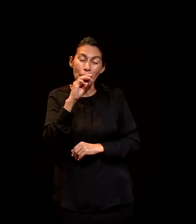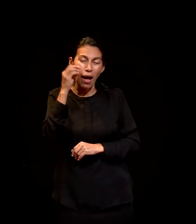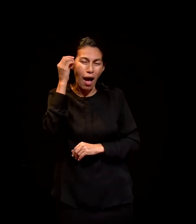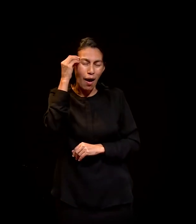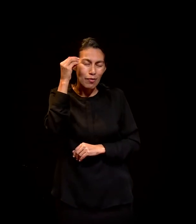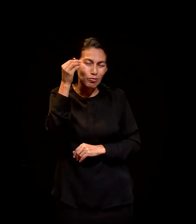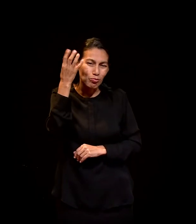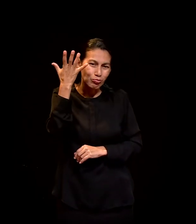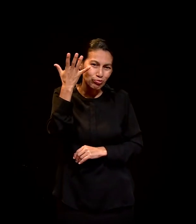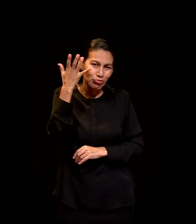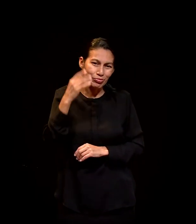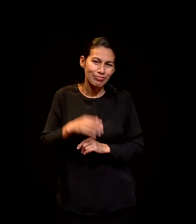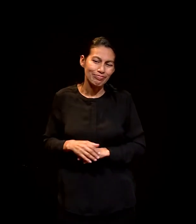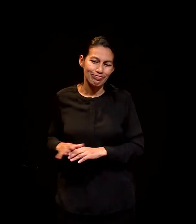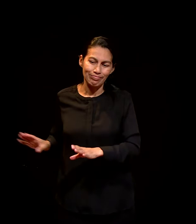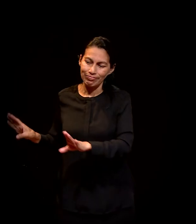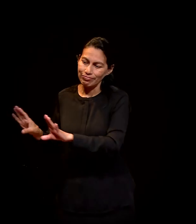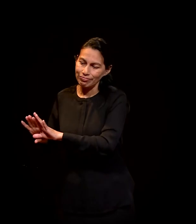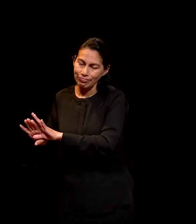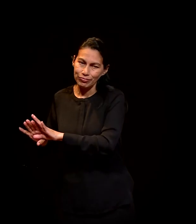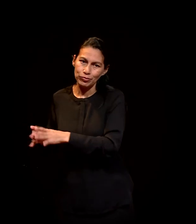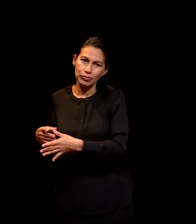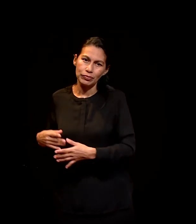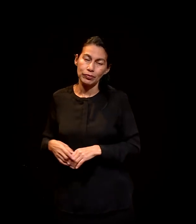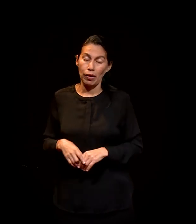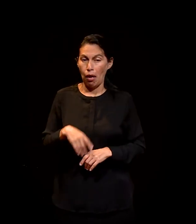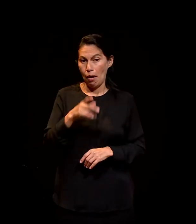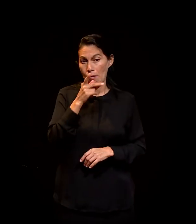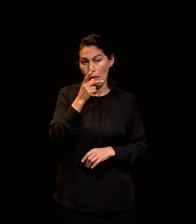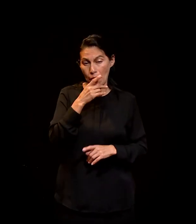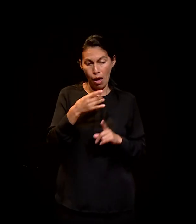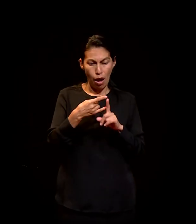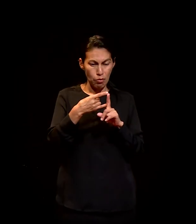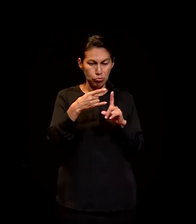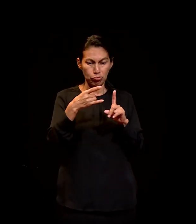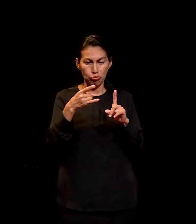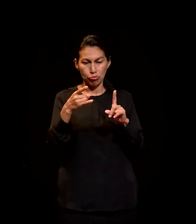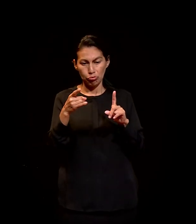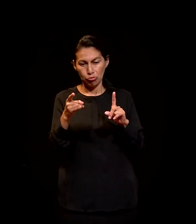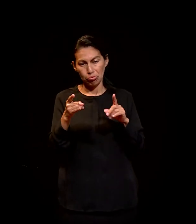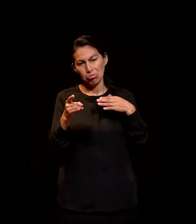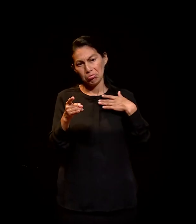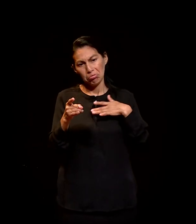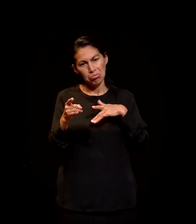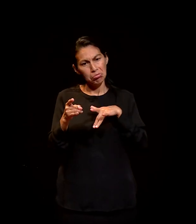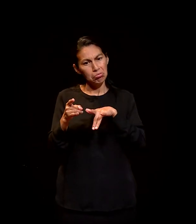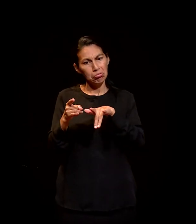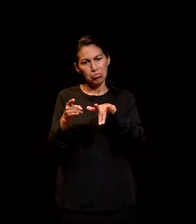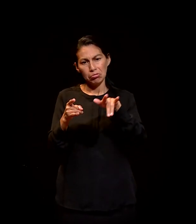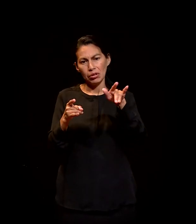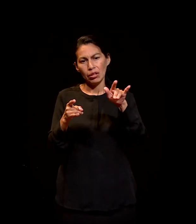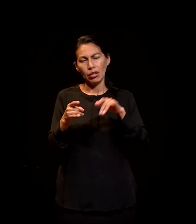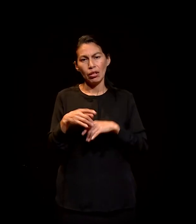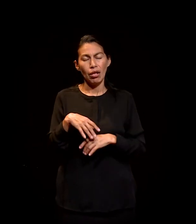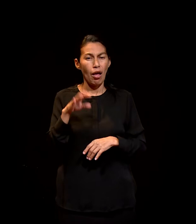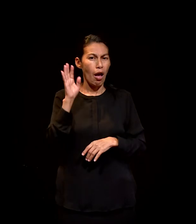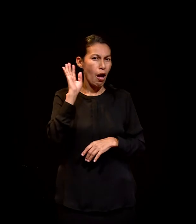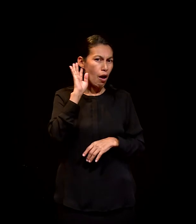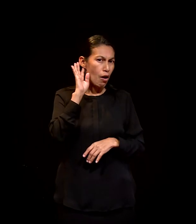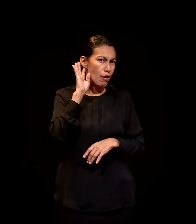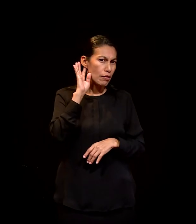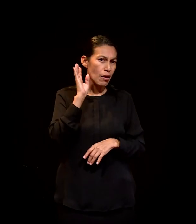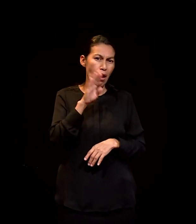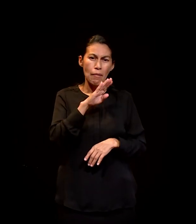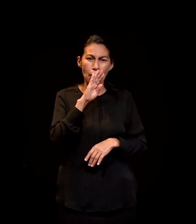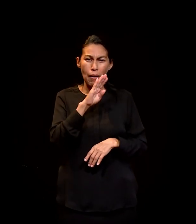encerrarlos y entonces pues mi papá va saliendo y escucho desde la cocina